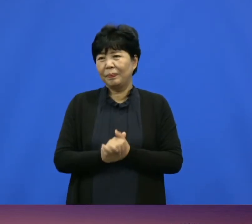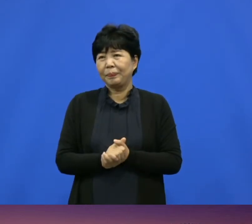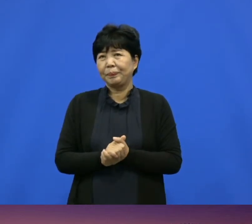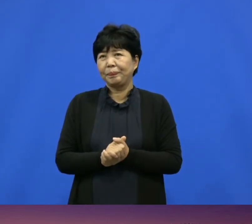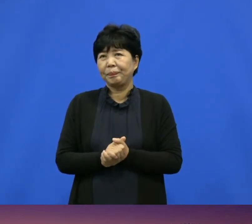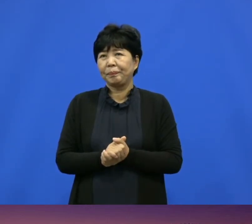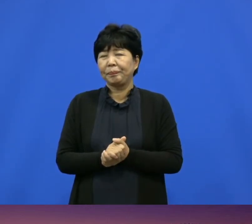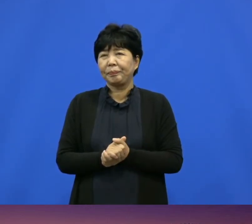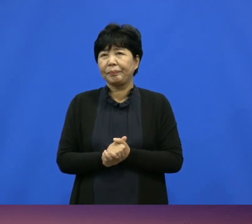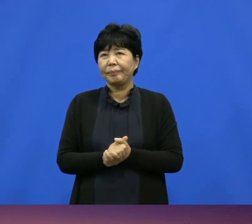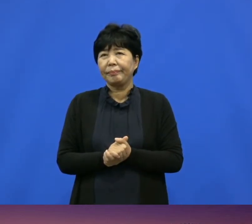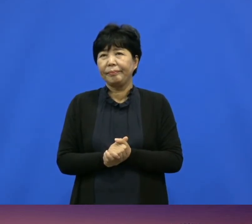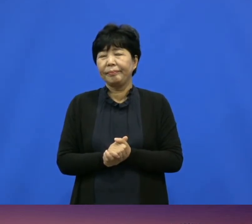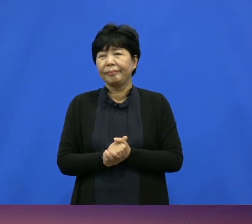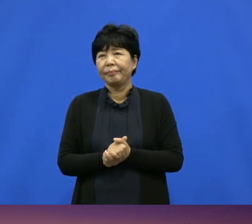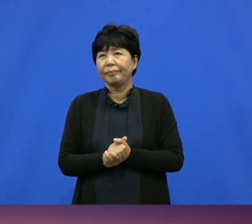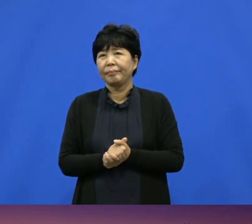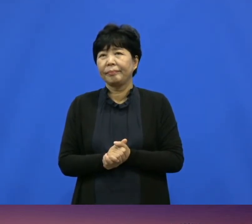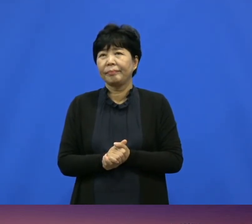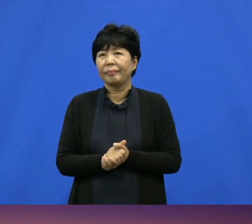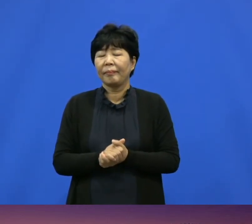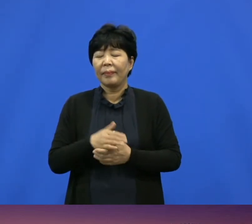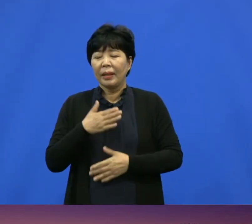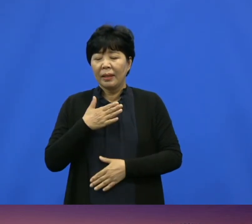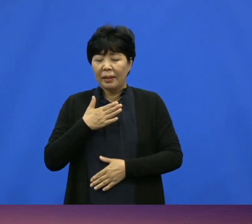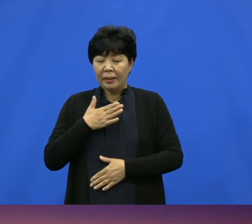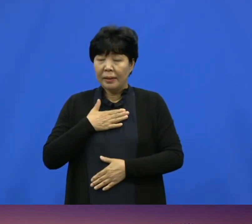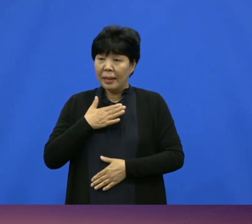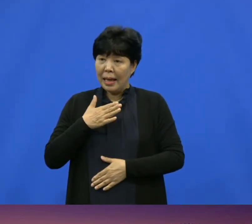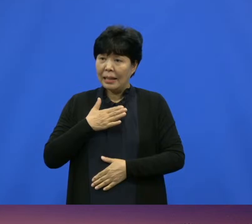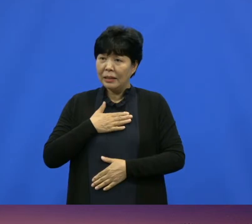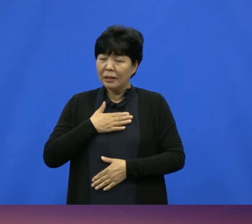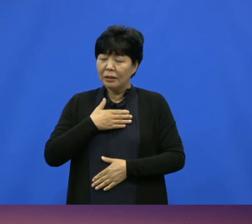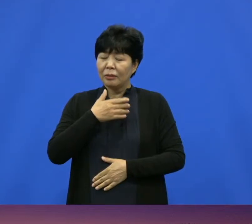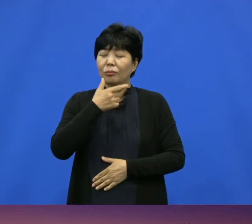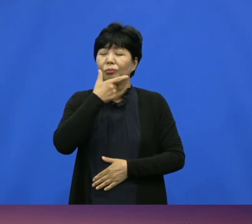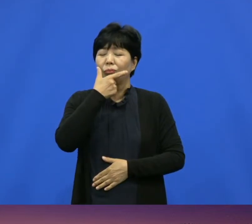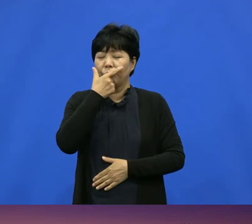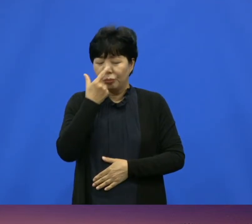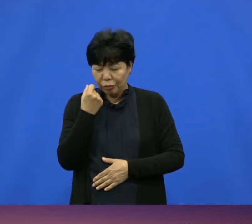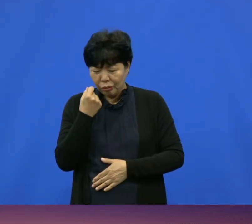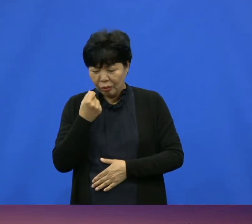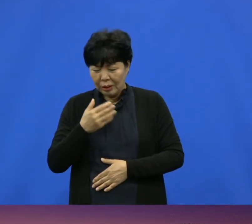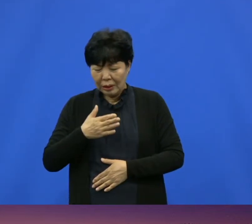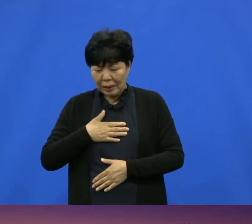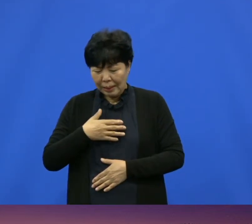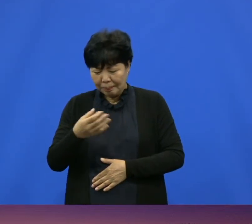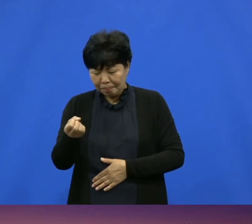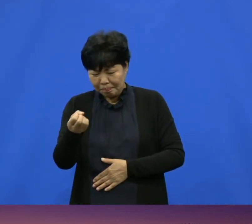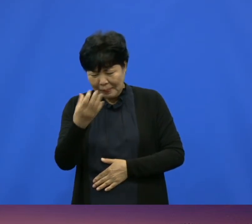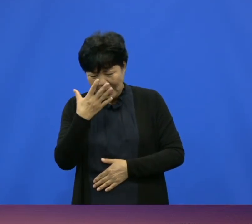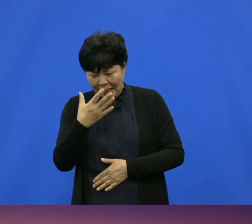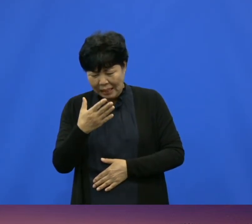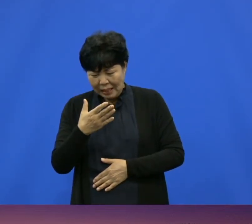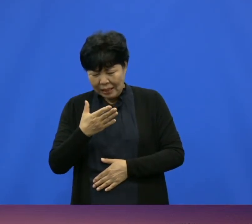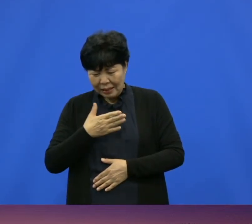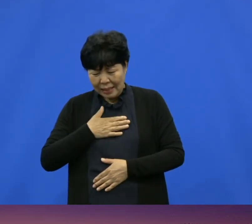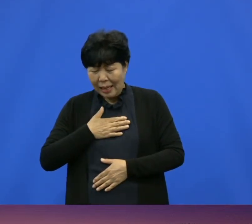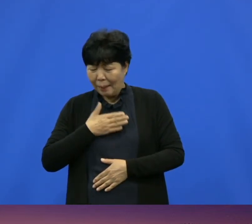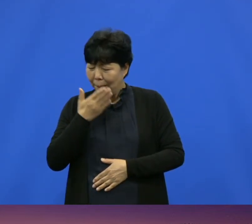그리고 성찰은 무엇으로 귀결되는가? 나는 부족하다. 나는 못났다. 나는 할 수 있는 게 없다.